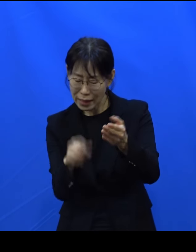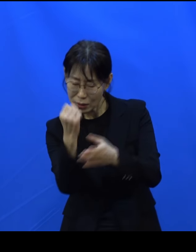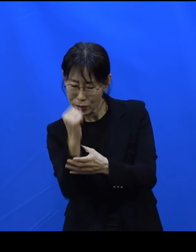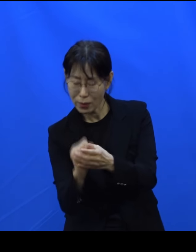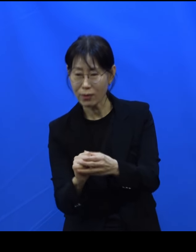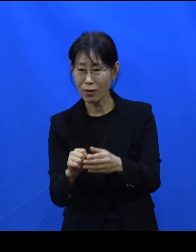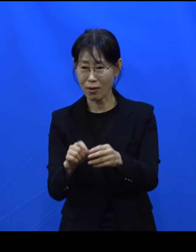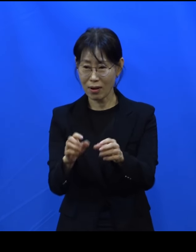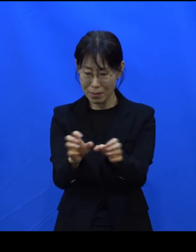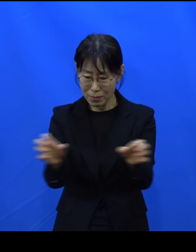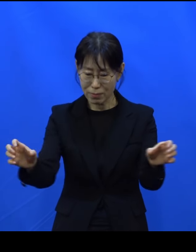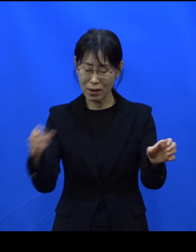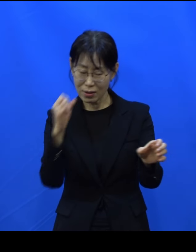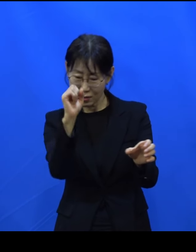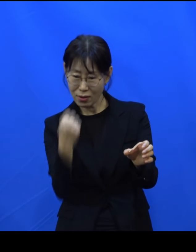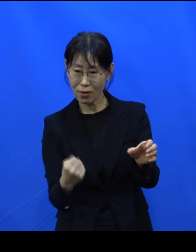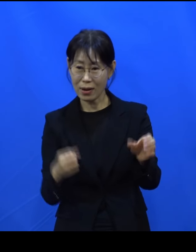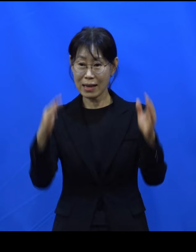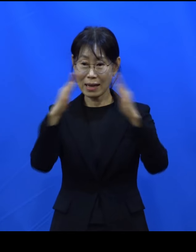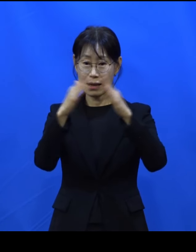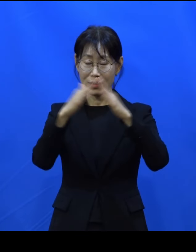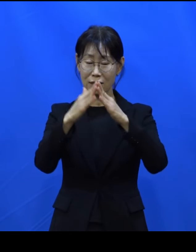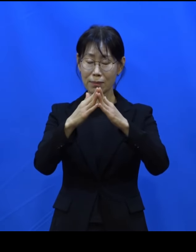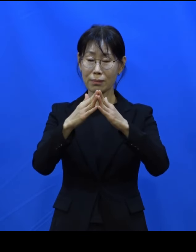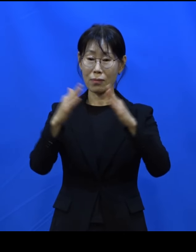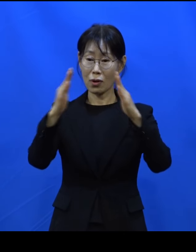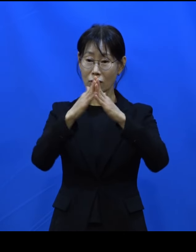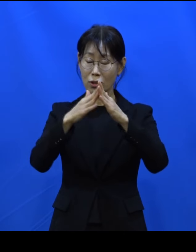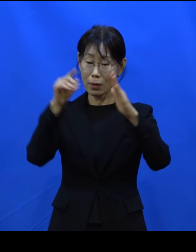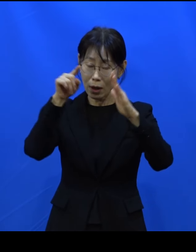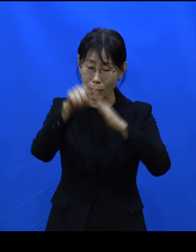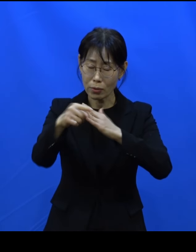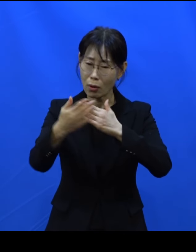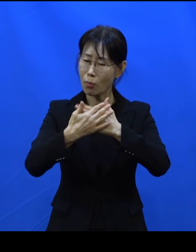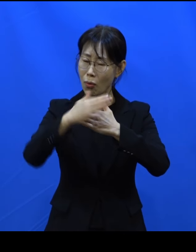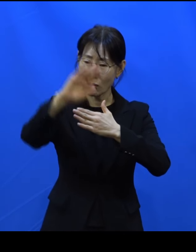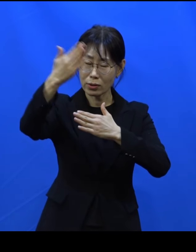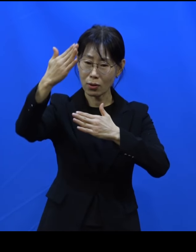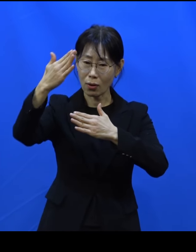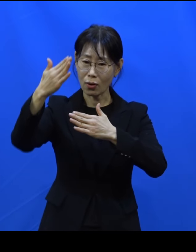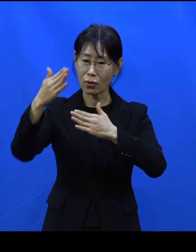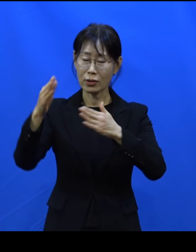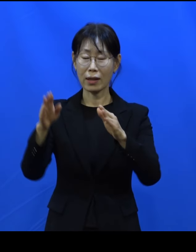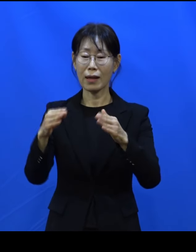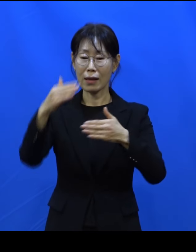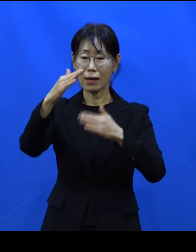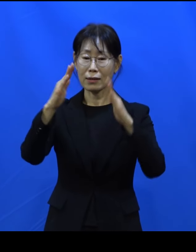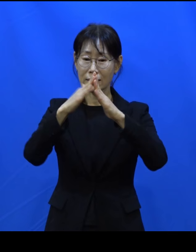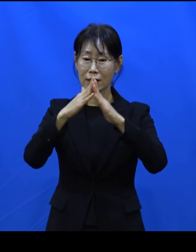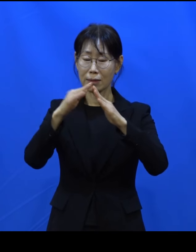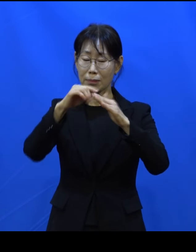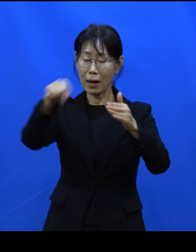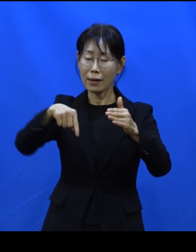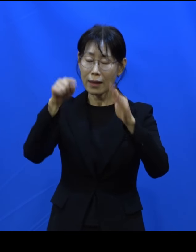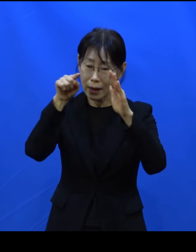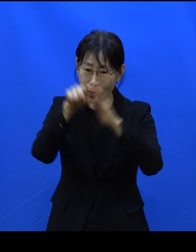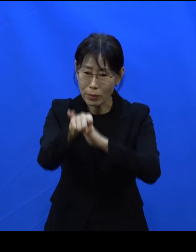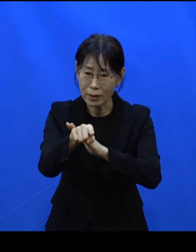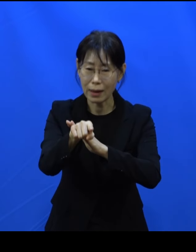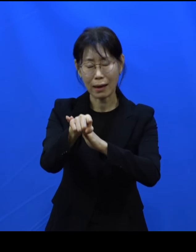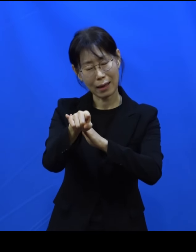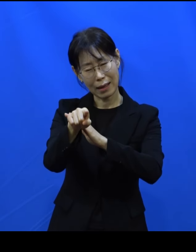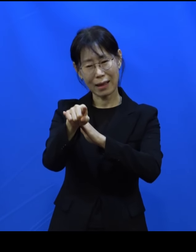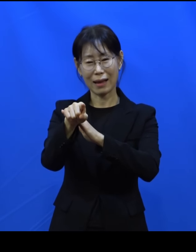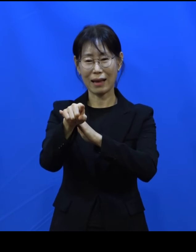집을 갔는데 그냥 너무 멋있게 들어갔는데 살면 살수록 이게 뭐 부실해. 예? 여러분,